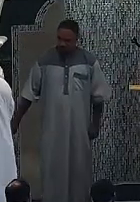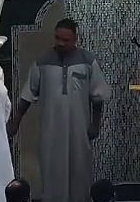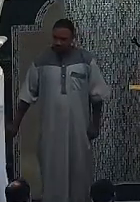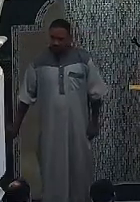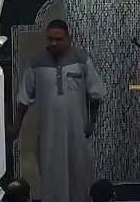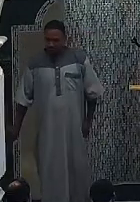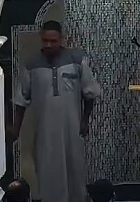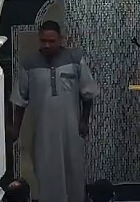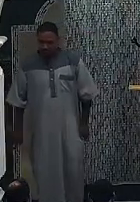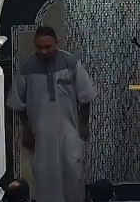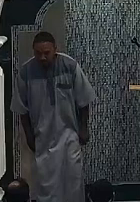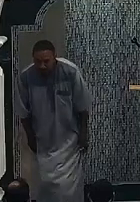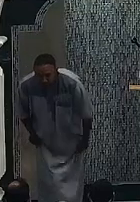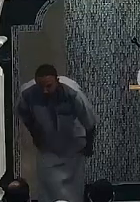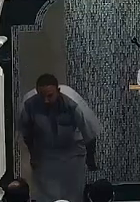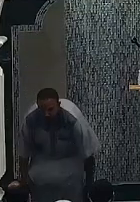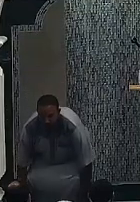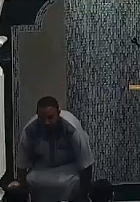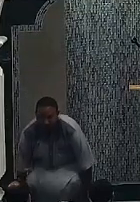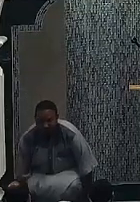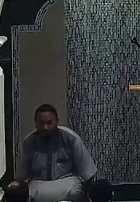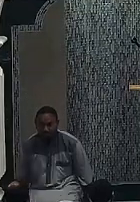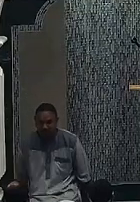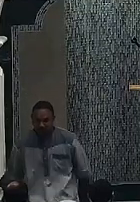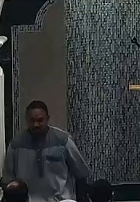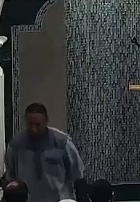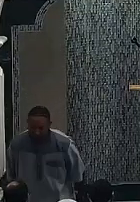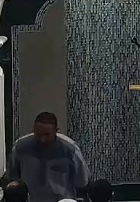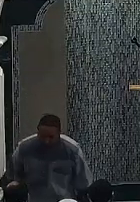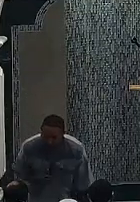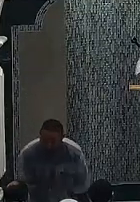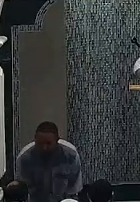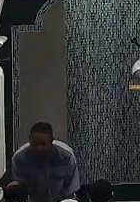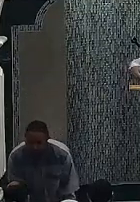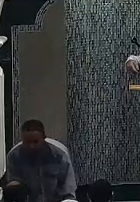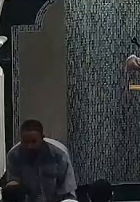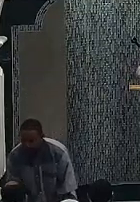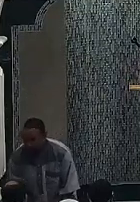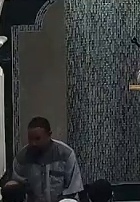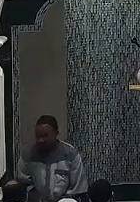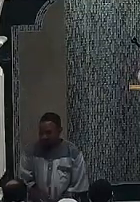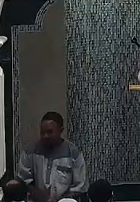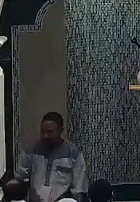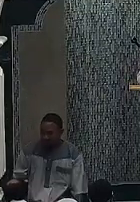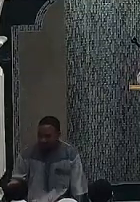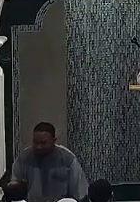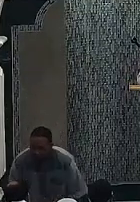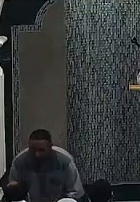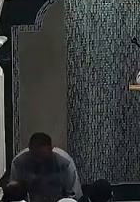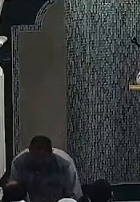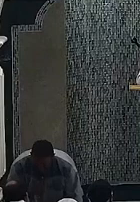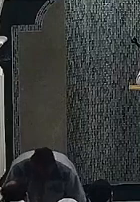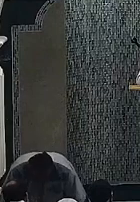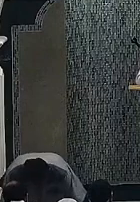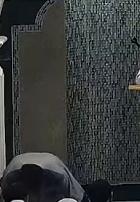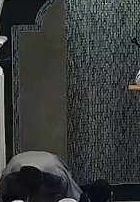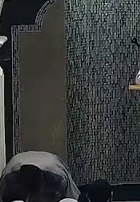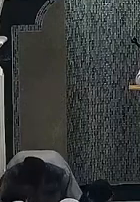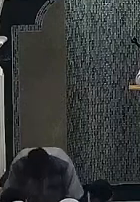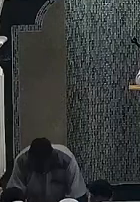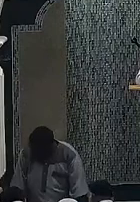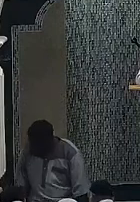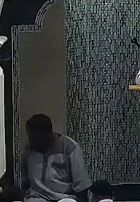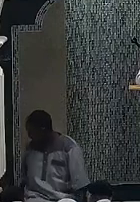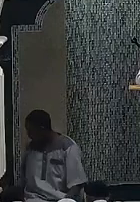بسم الله والحمد لله والصلاة والسلام على رسول الله وعلى آله وصحبه ومن والاه أما بعد. We